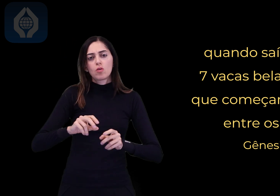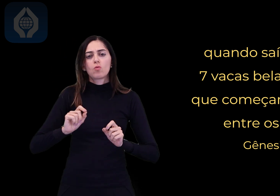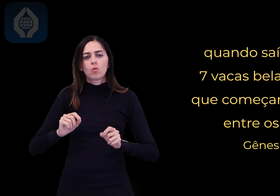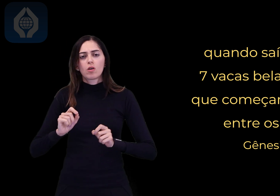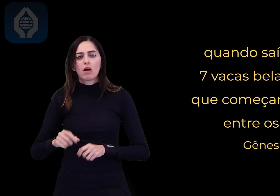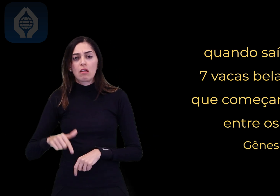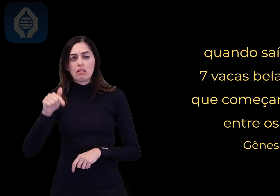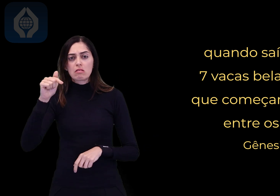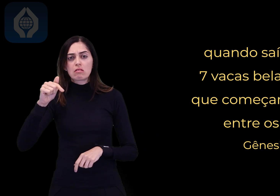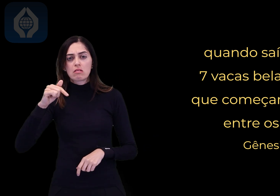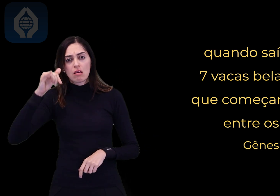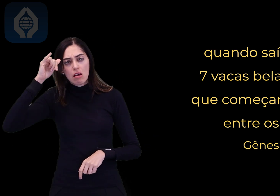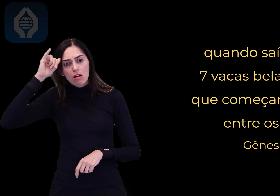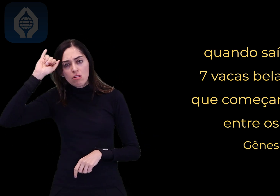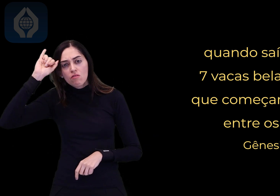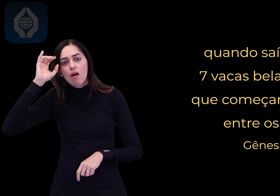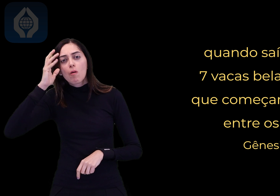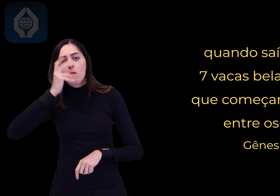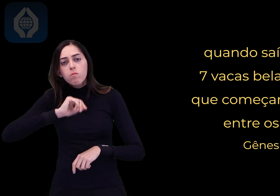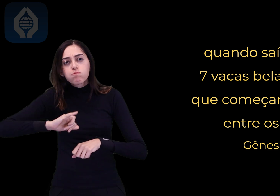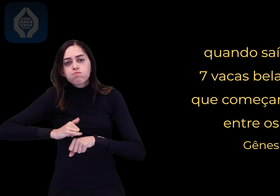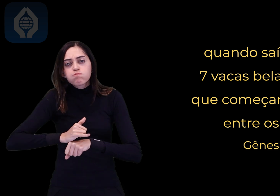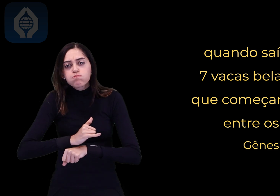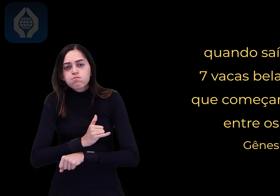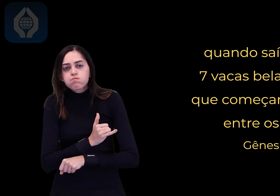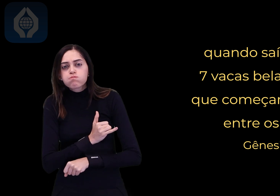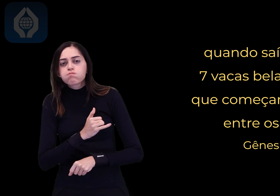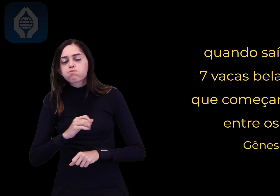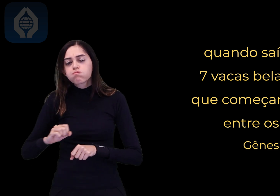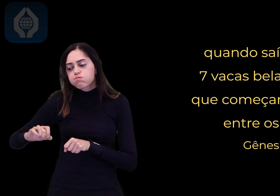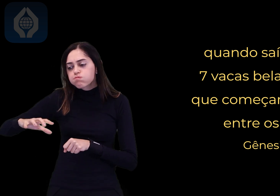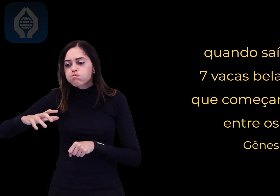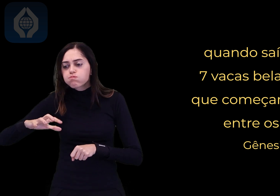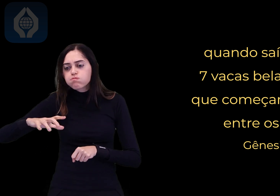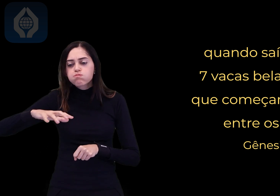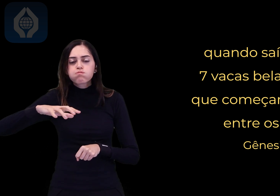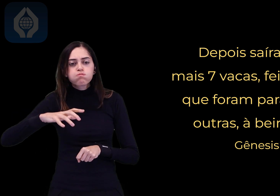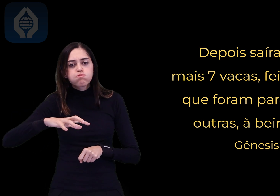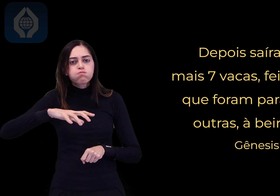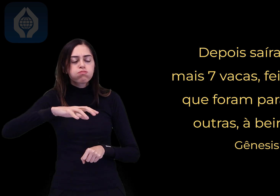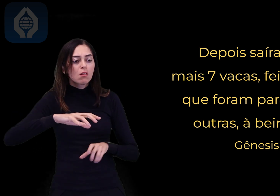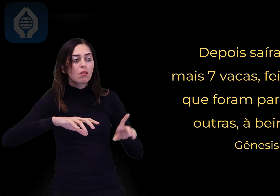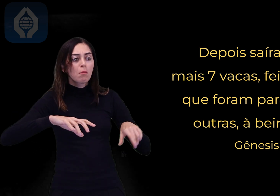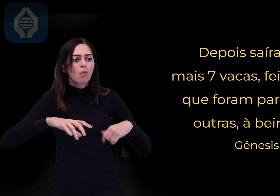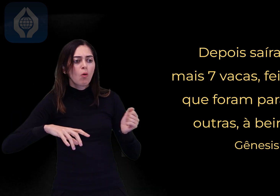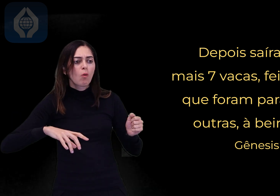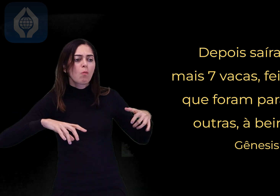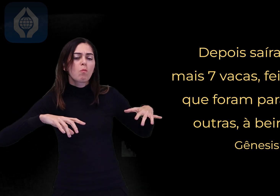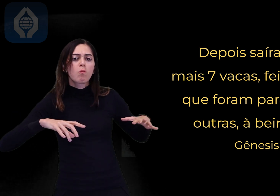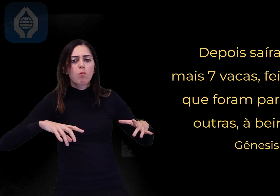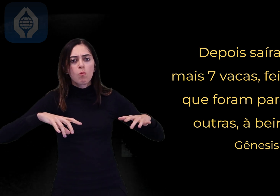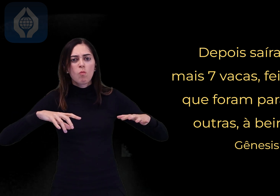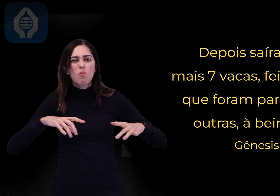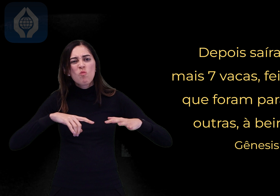vacas belas e gordas que começaram a pastar entre os juncos. Depois saíram do rio mais 7